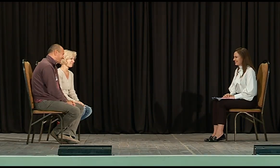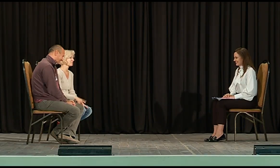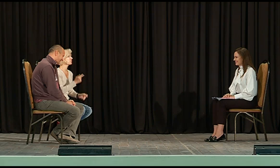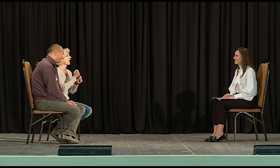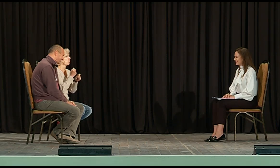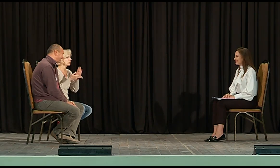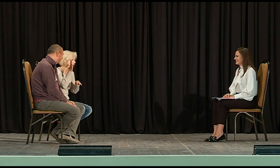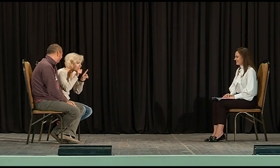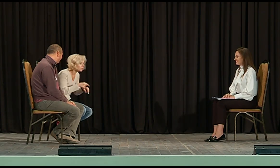Da, exact.